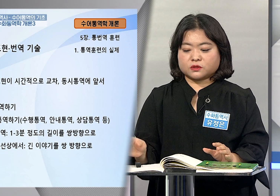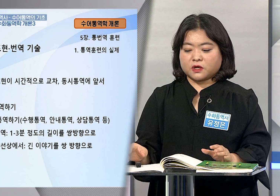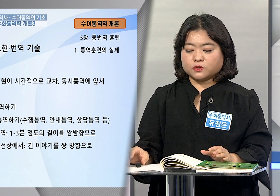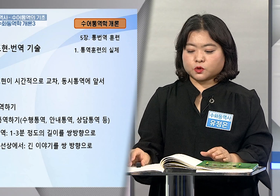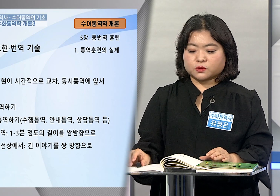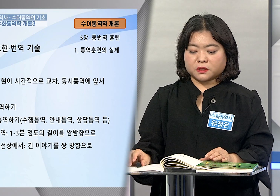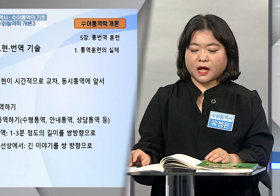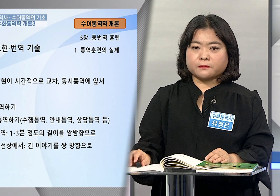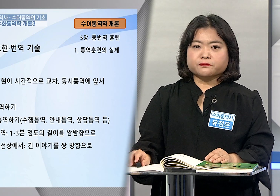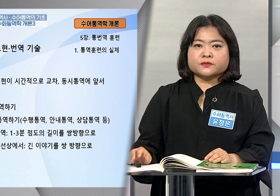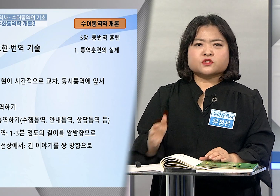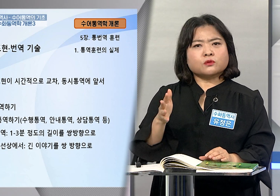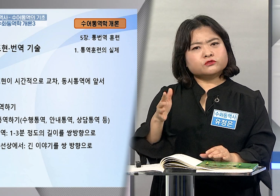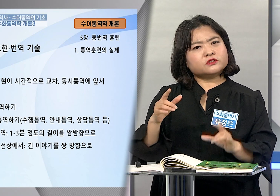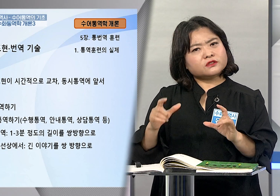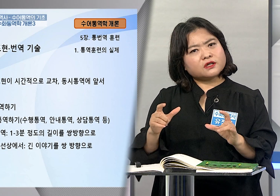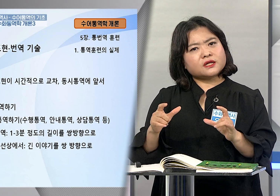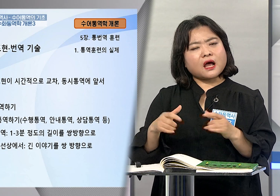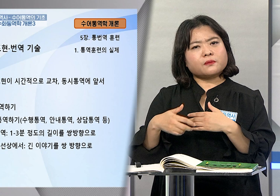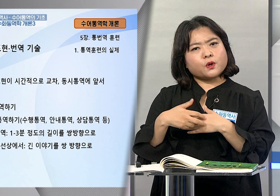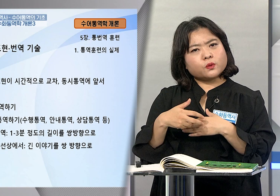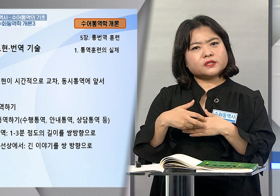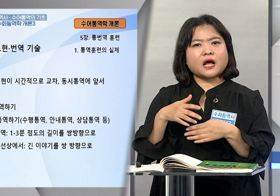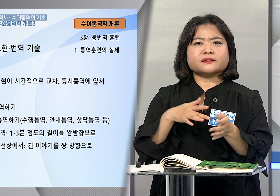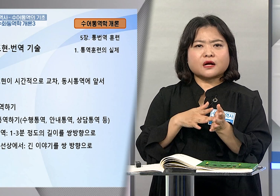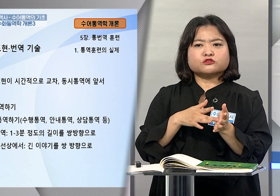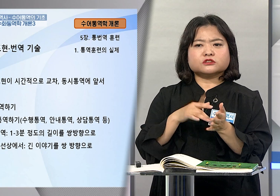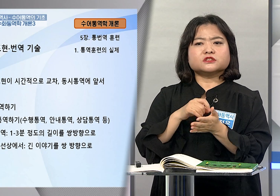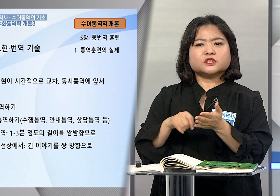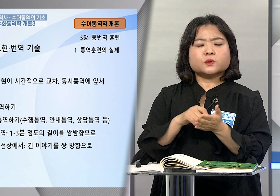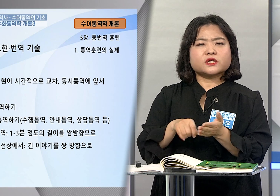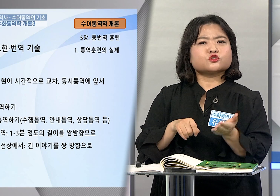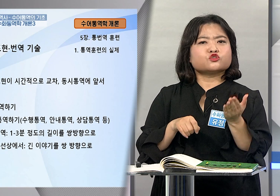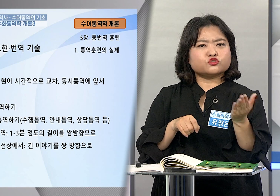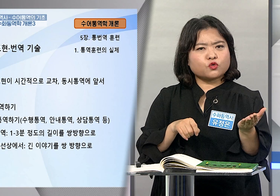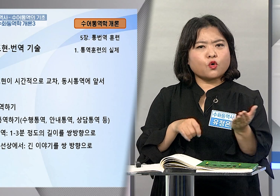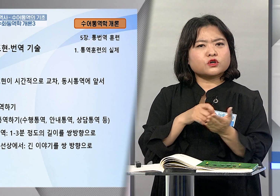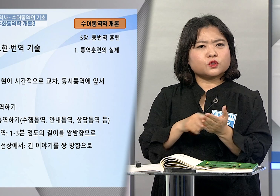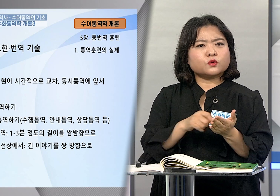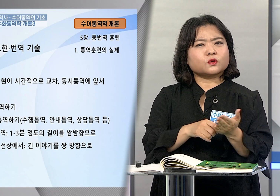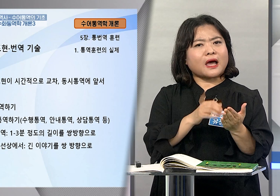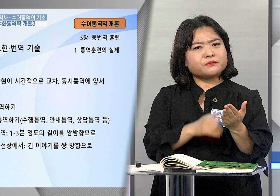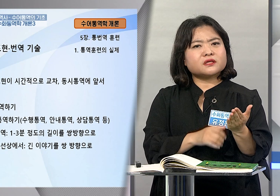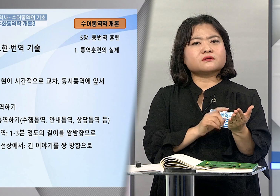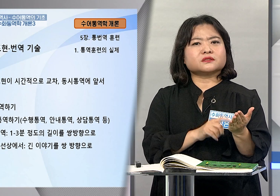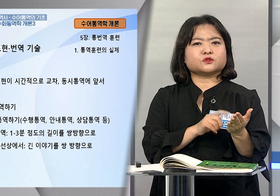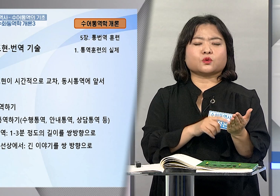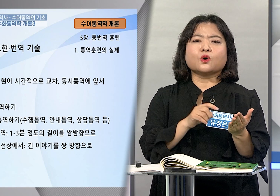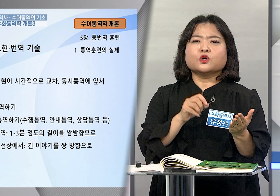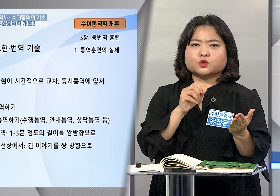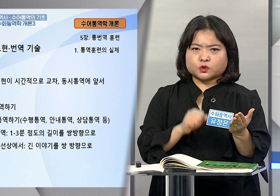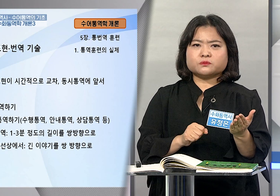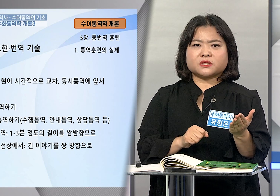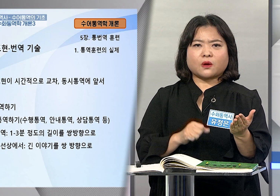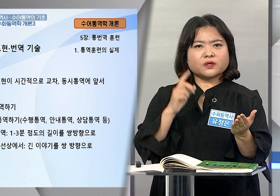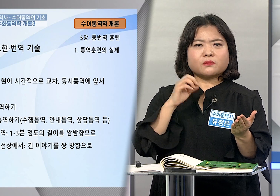있으면 좋습니다. 전문 영역이나 병원이나 약국은 기록해서 주고 기록으로 남기는 것이 또 좋습니다.